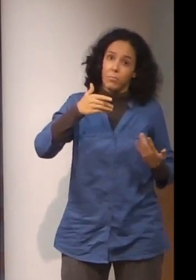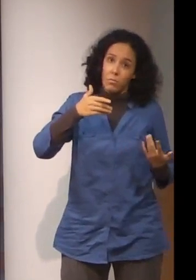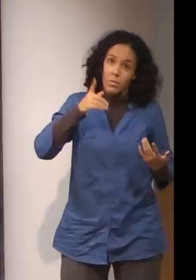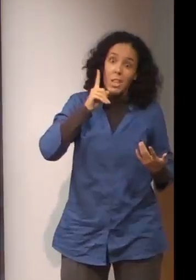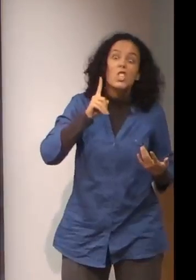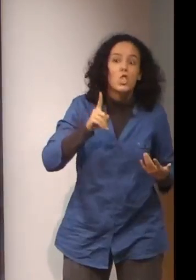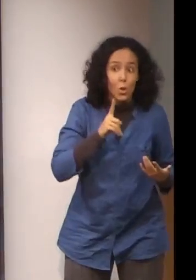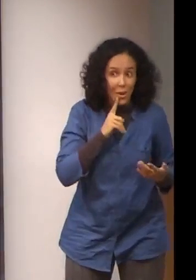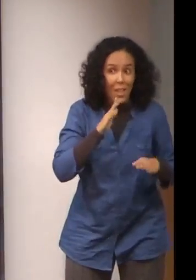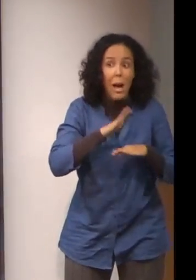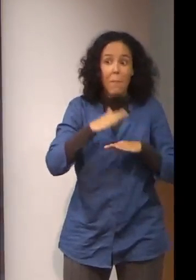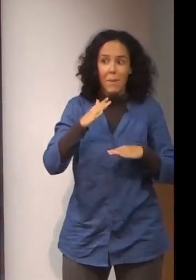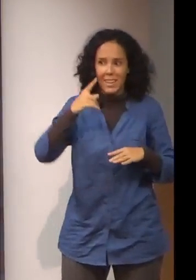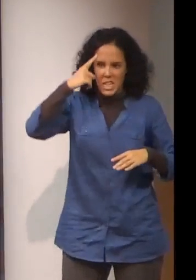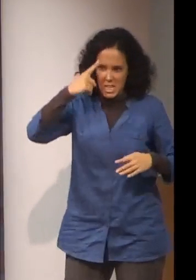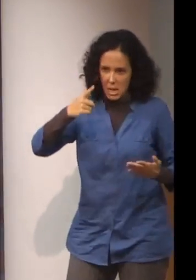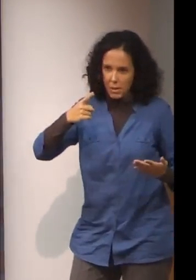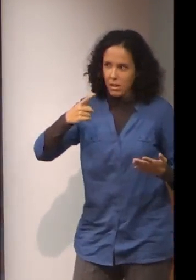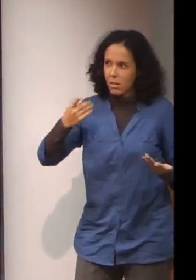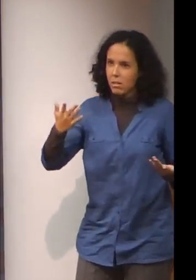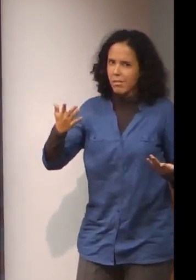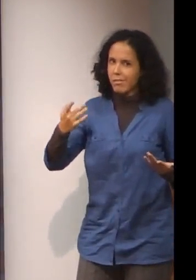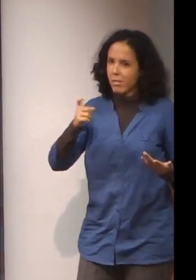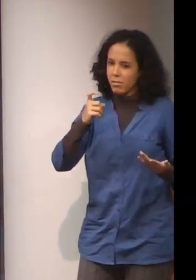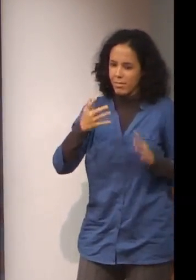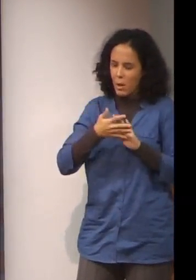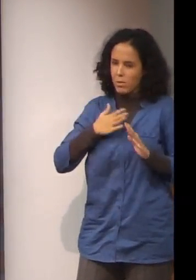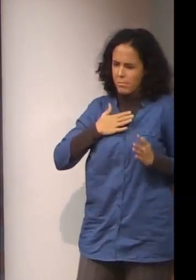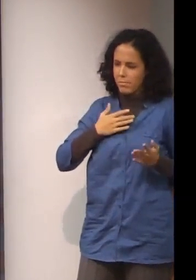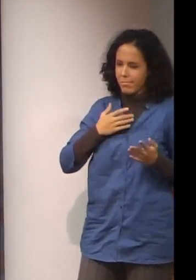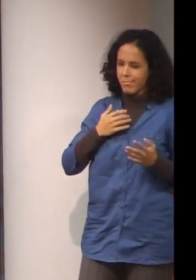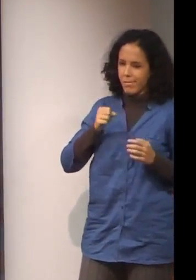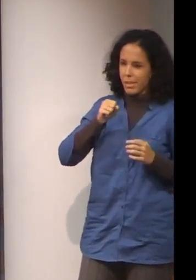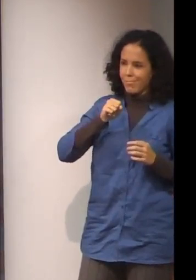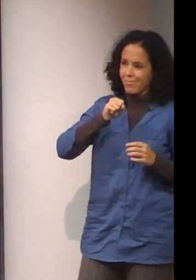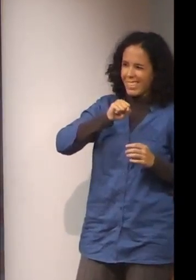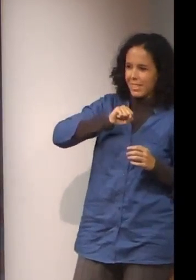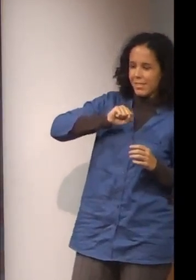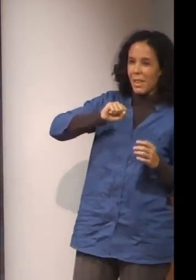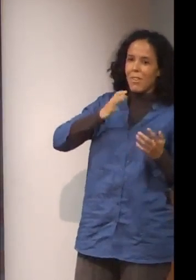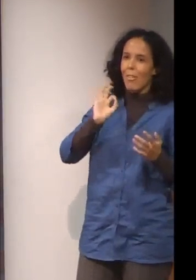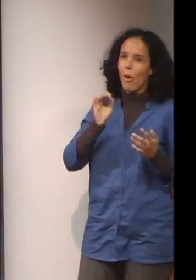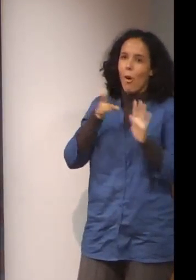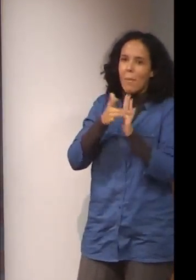Y es muy importante que lo conozcan. En primer lugar, las personas sordas sean conscientes de ellos para que sepan qué